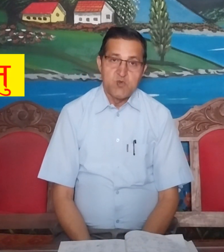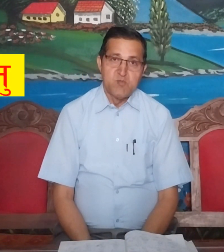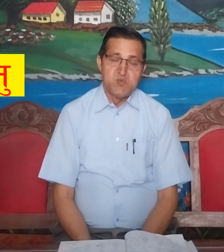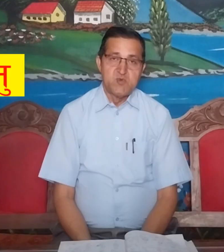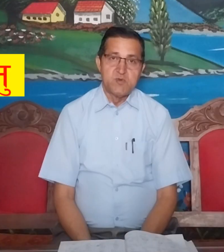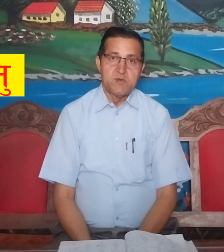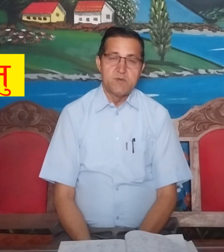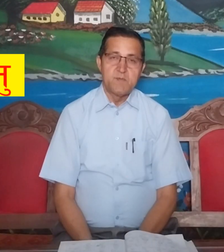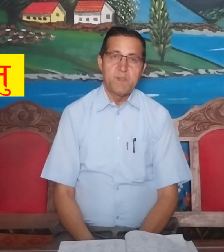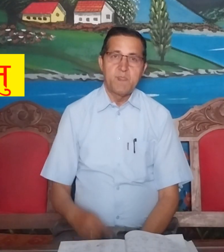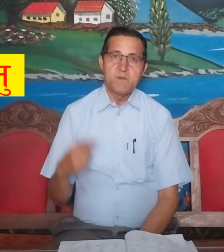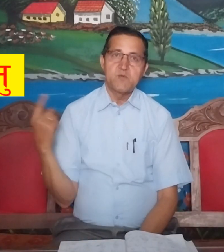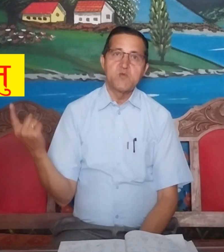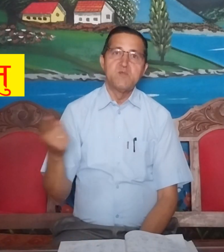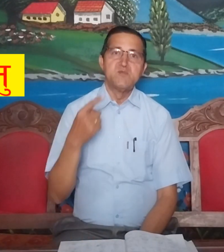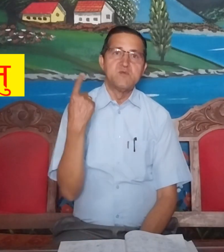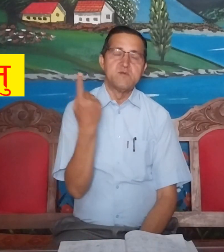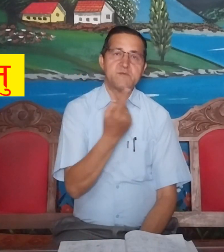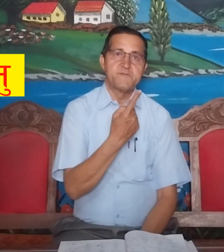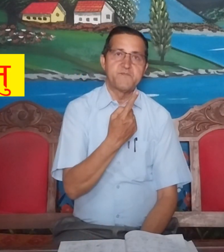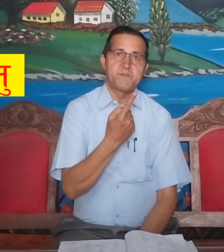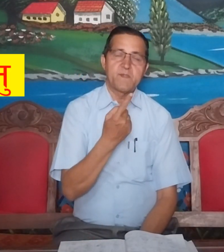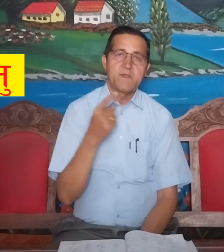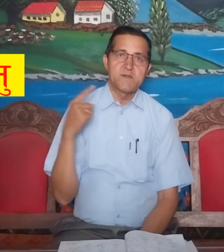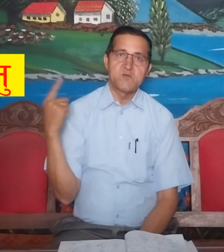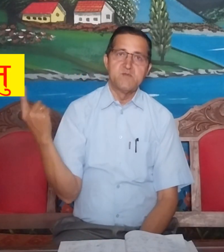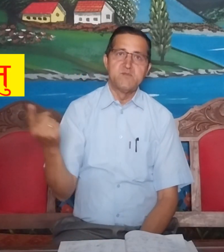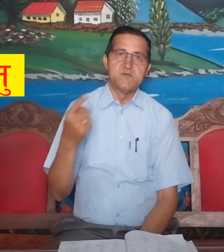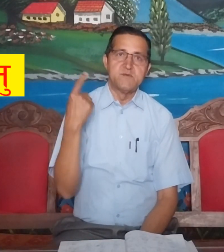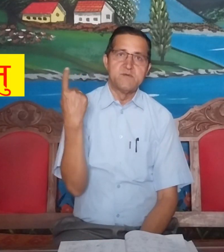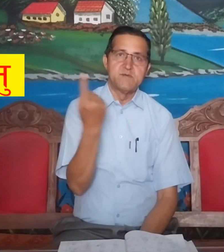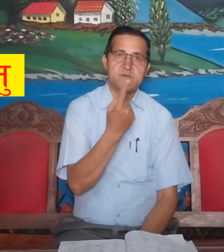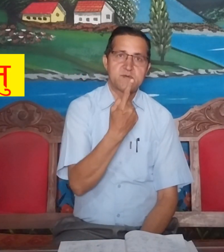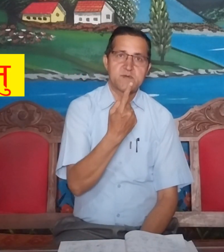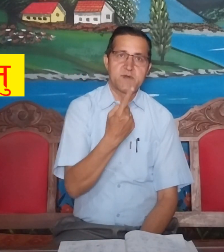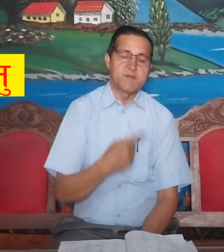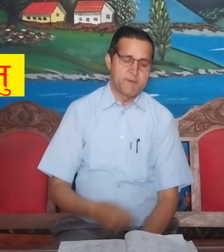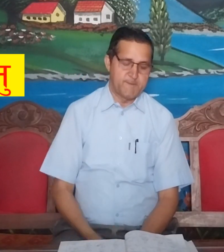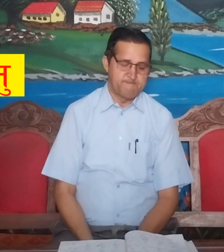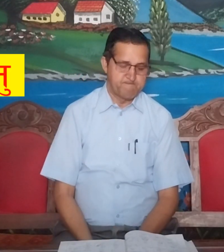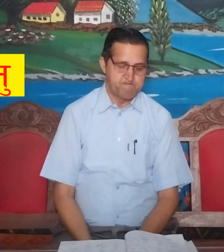घुम्नु, घुम्नु, घुम्नु गर्ने।